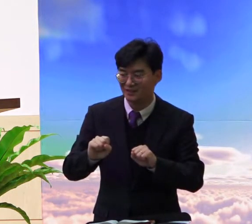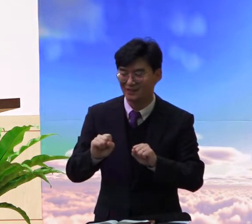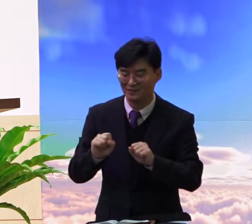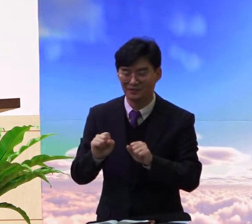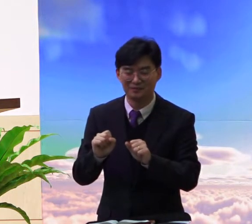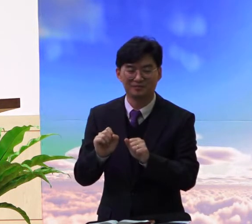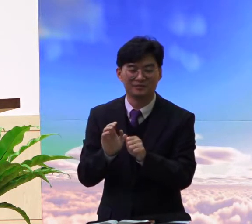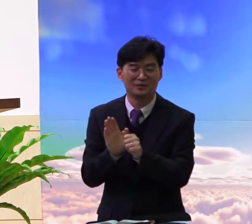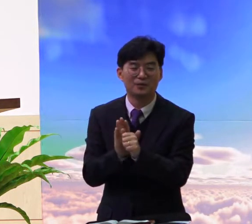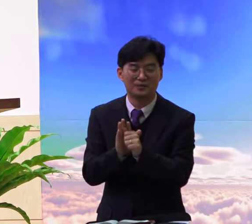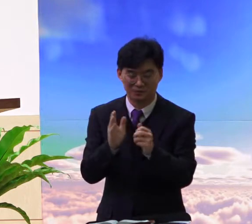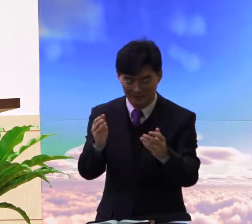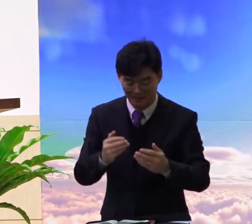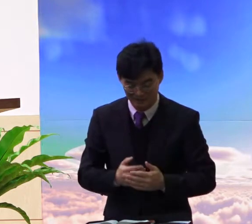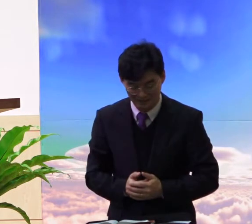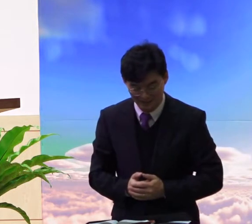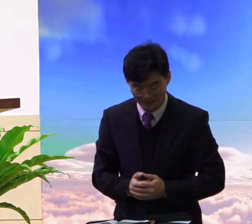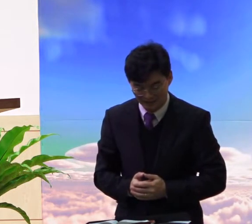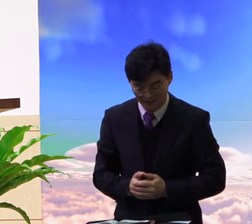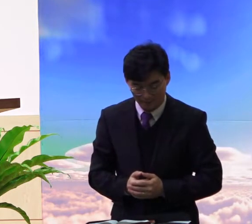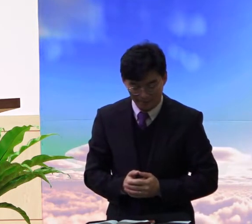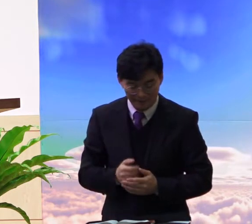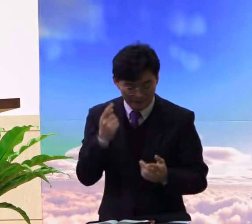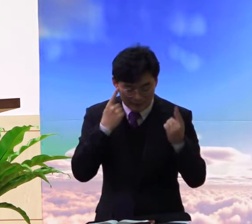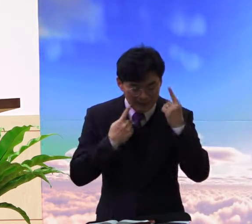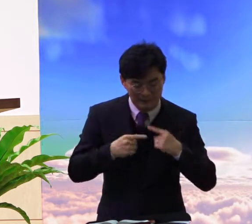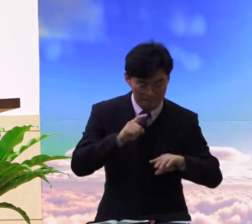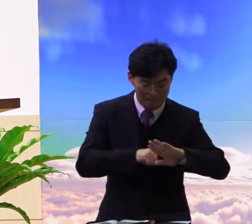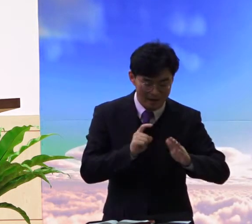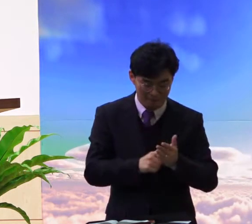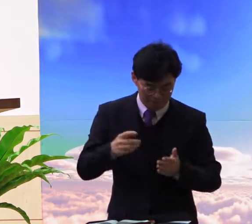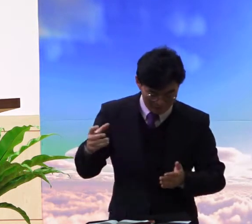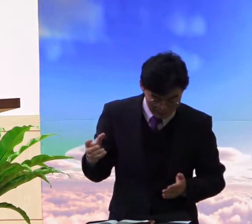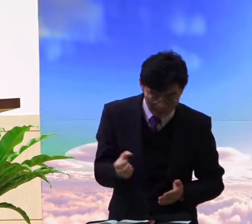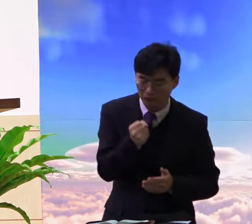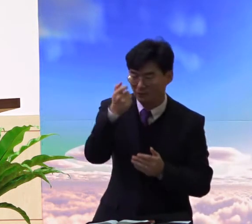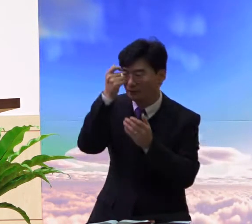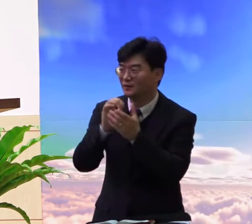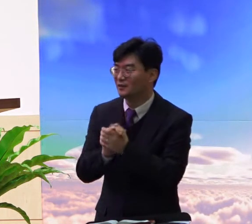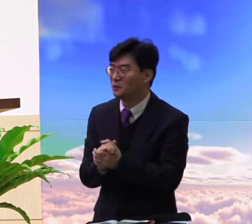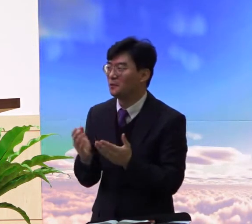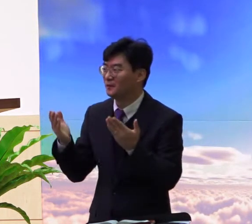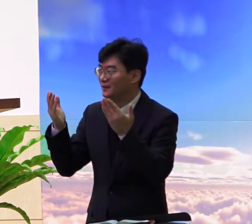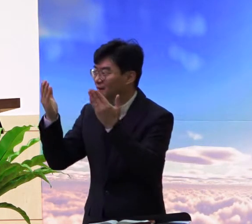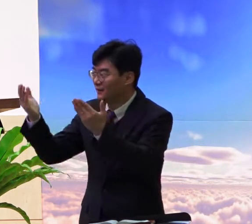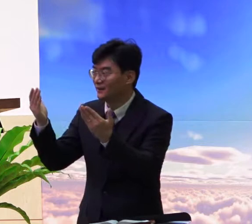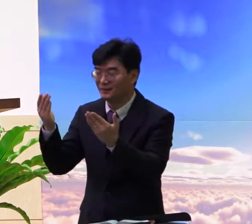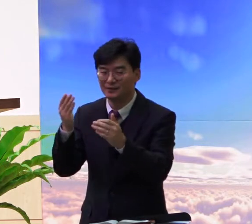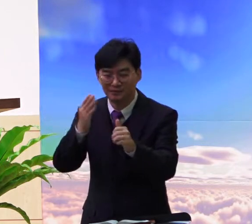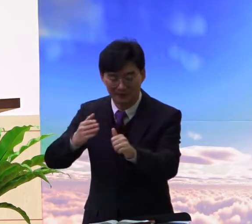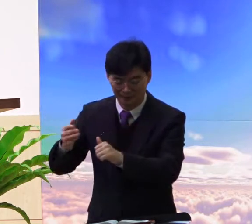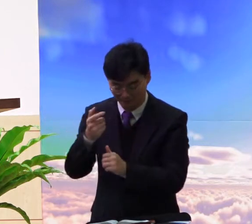바라보시면서 간절한 상한 그 심령으로 주님께로 나아가시기를 간절히 소망합니다.